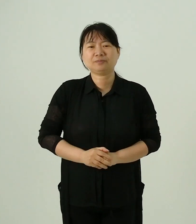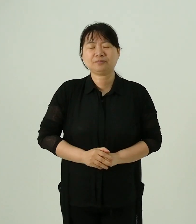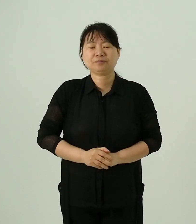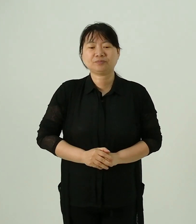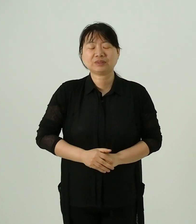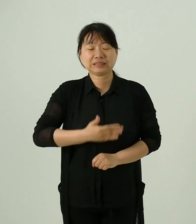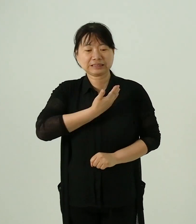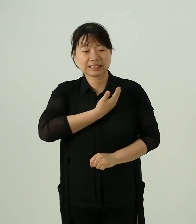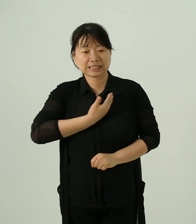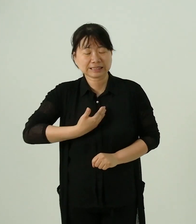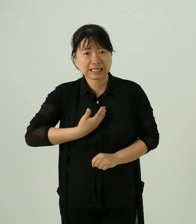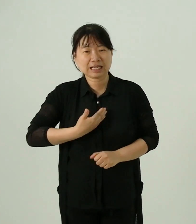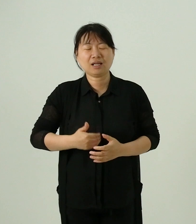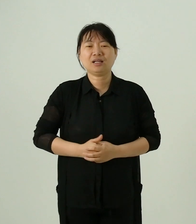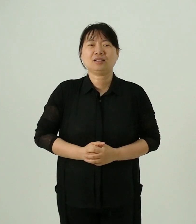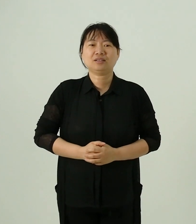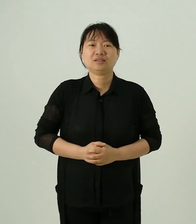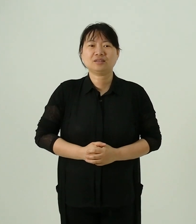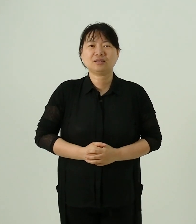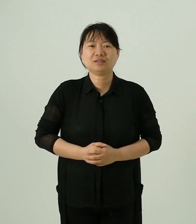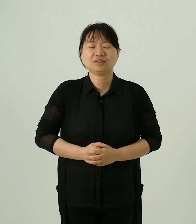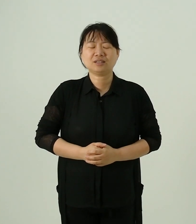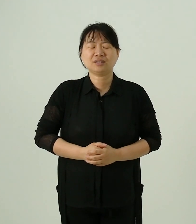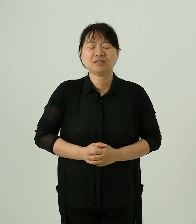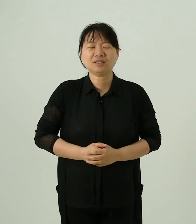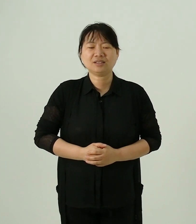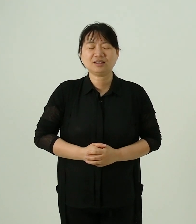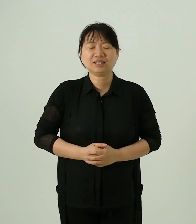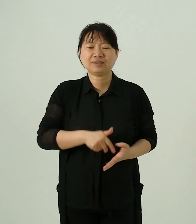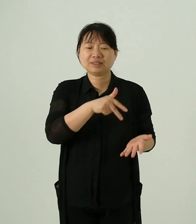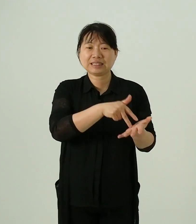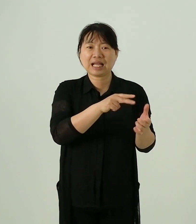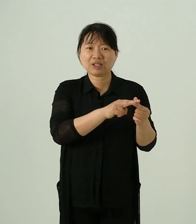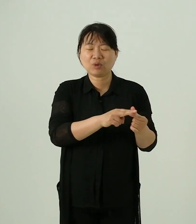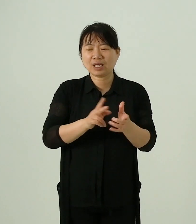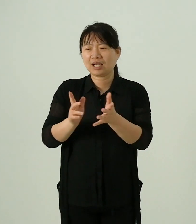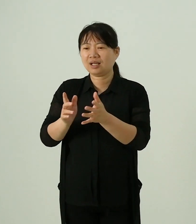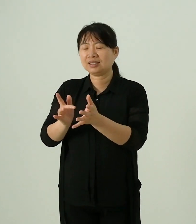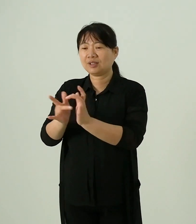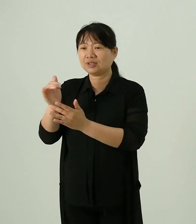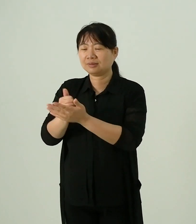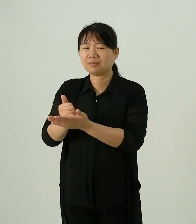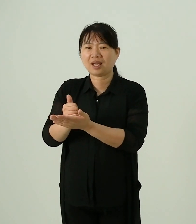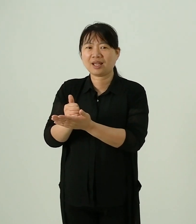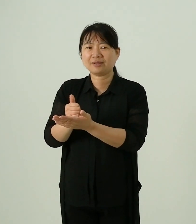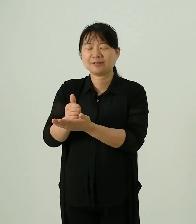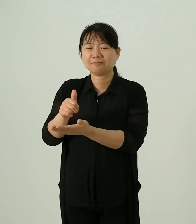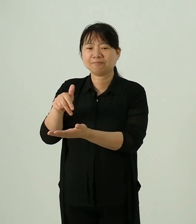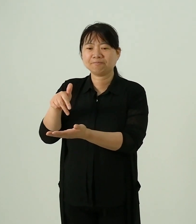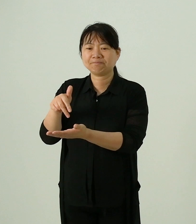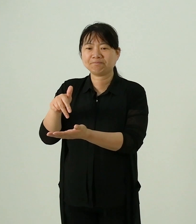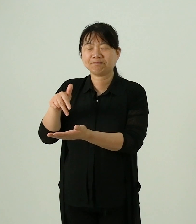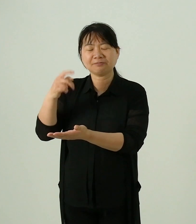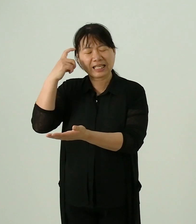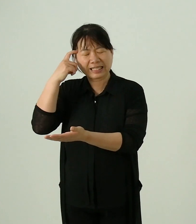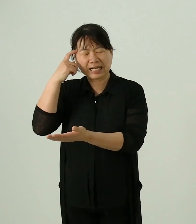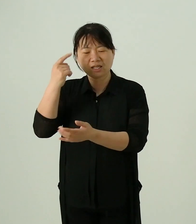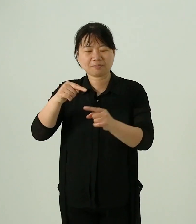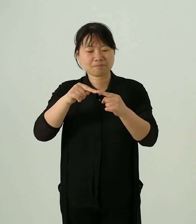그러니까 제자들의 핀트와 예수님의 핀트가 지금 엇박자가 나고